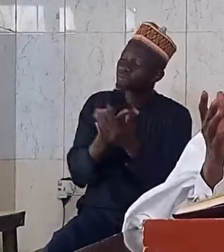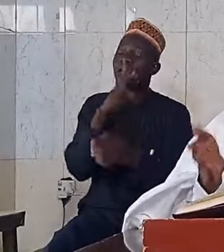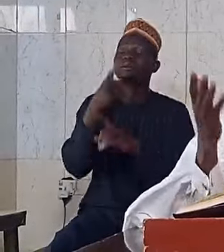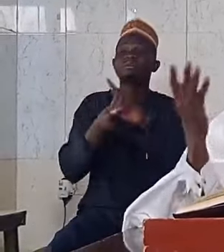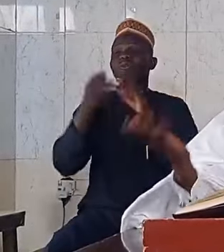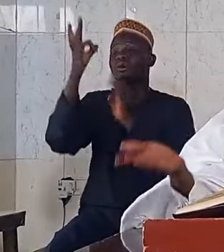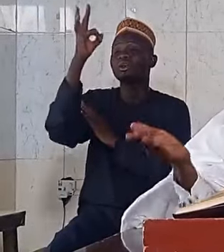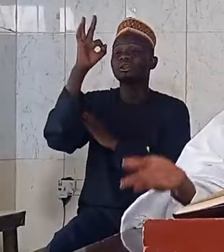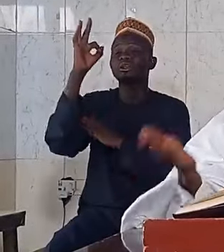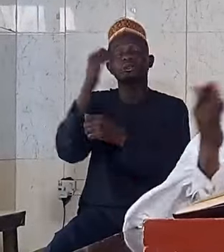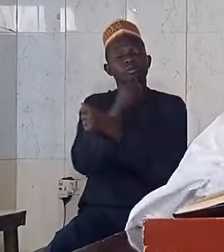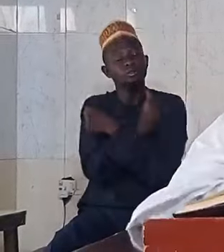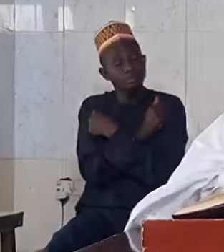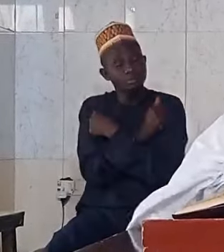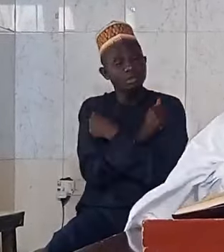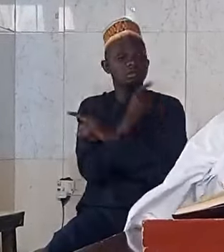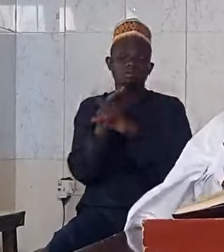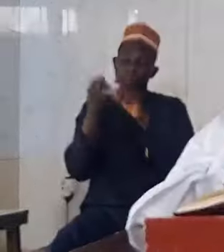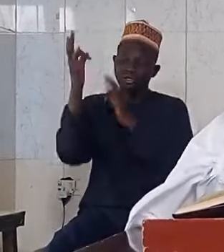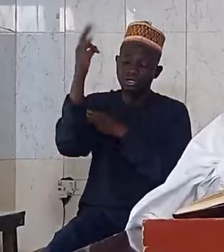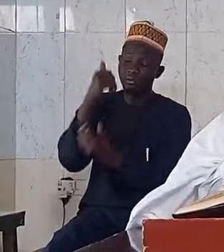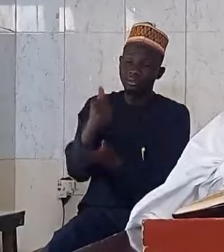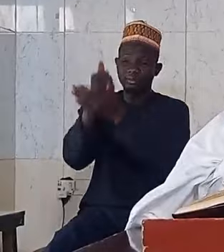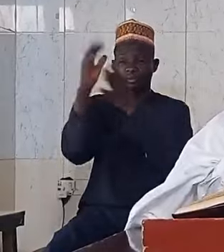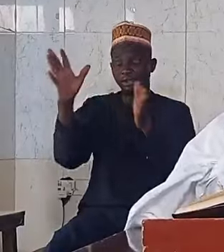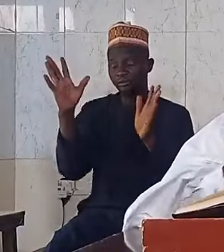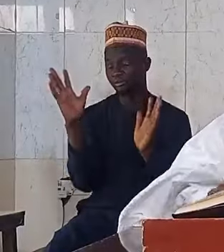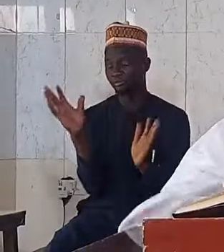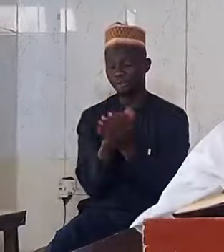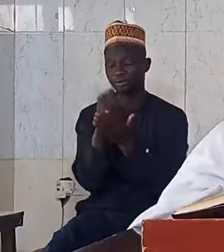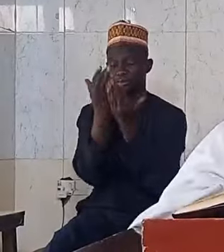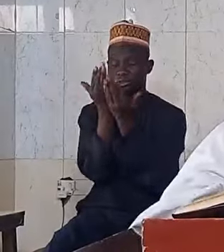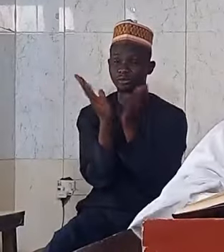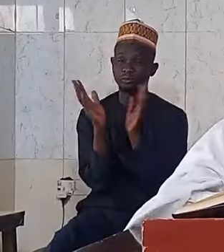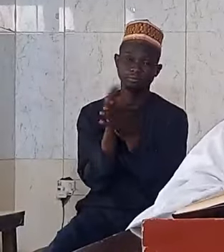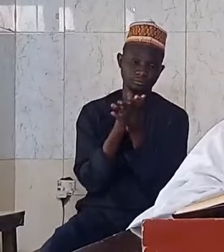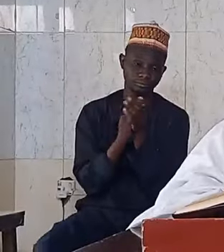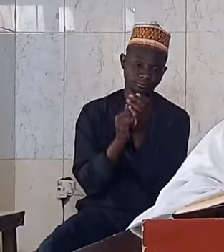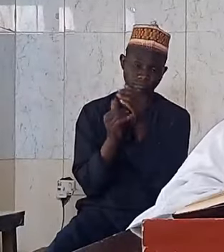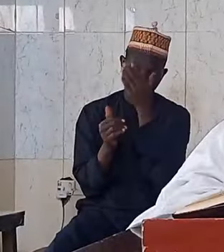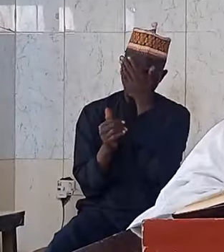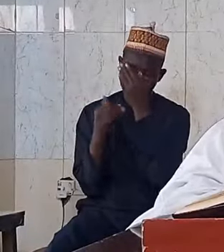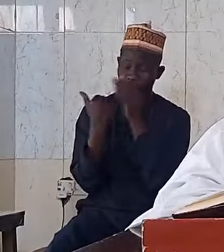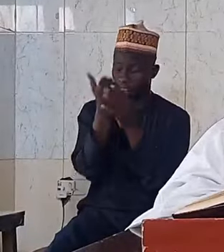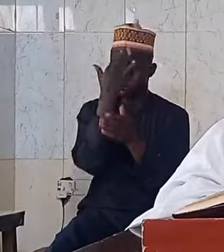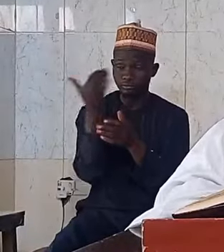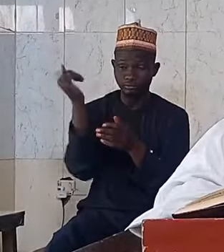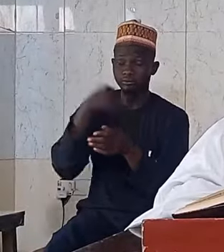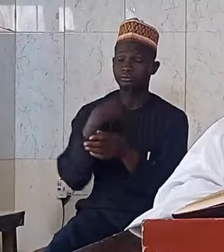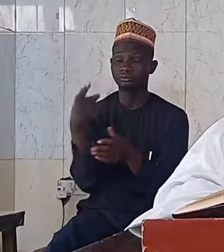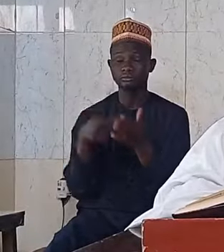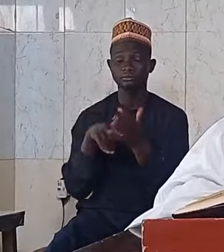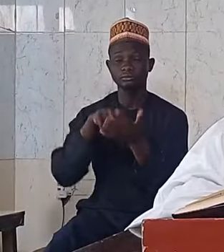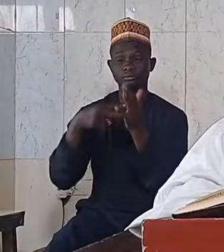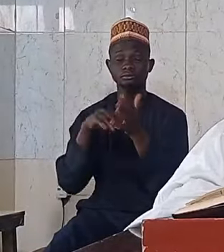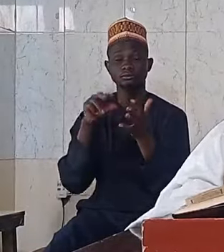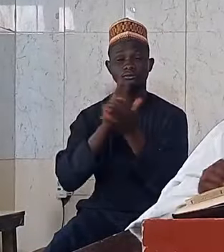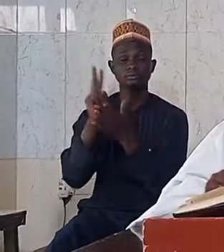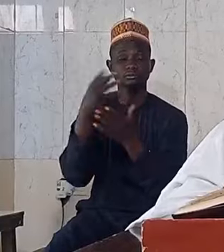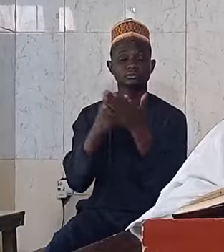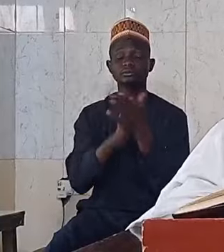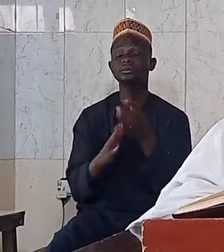menene waliyi ne nasiri an fahimta insha Allah to shine wannan ma'anar wannan aya malam Sa'adi yake